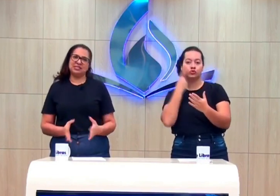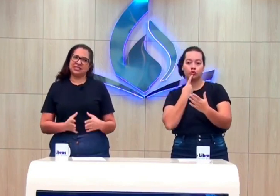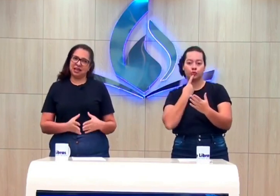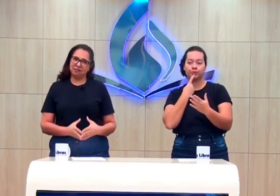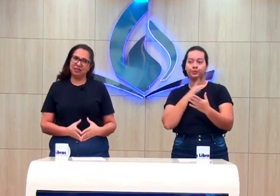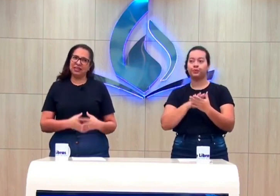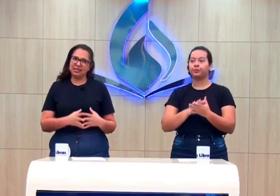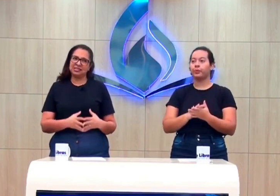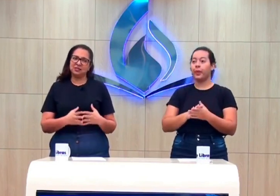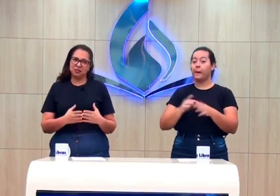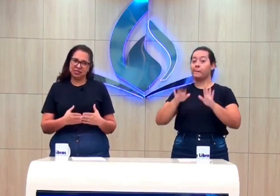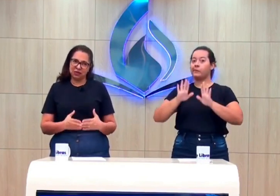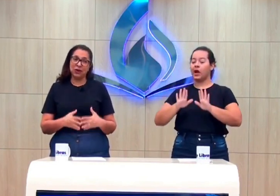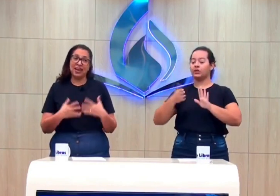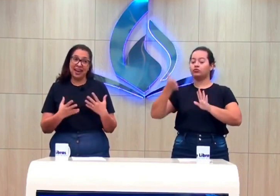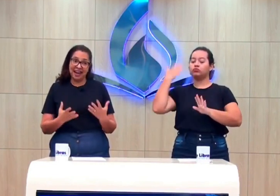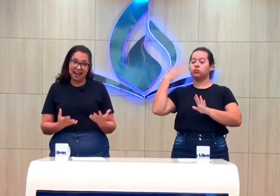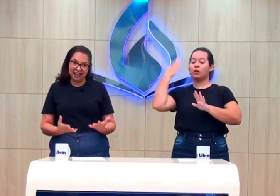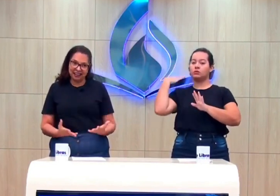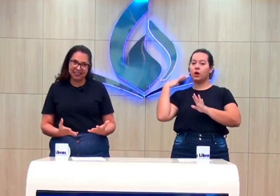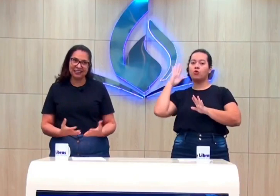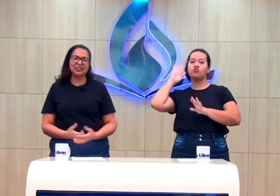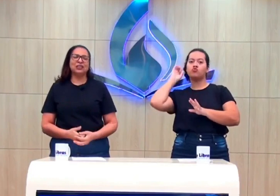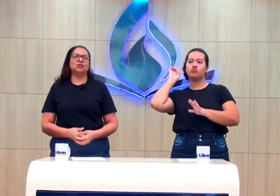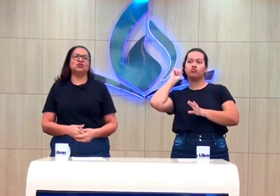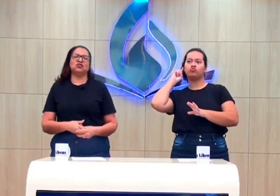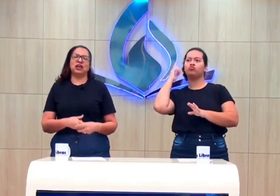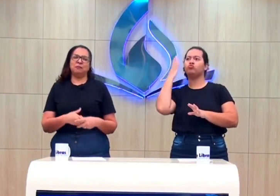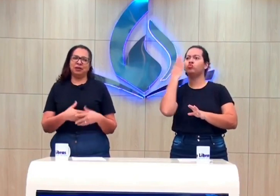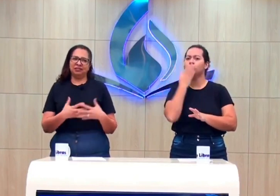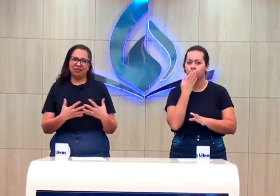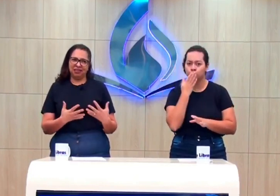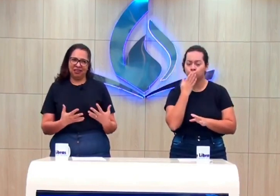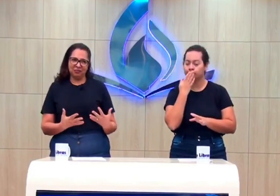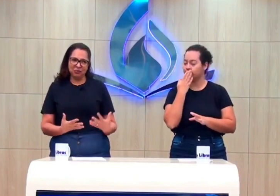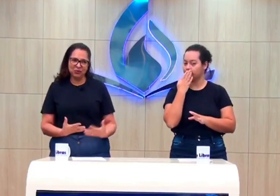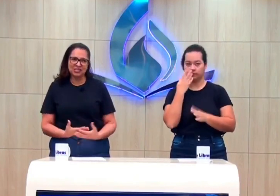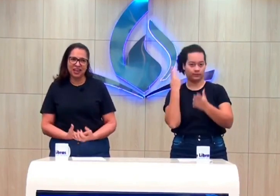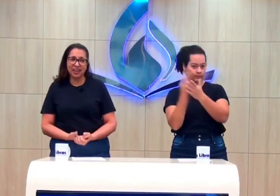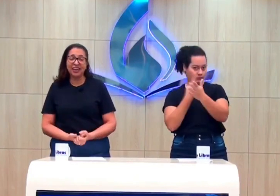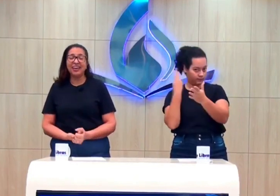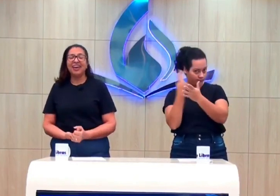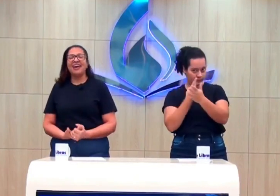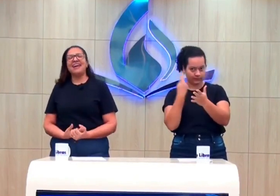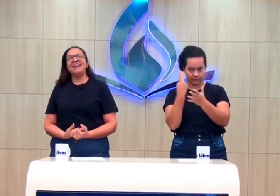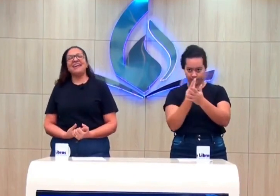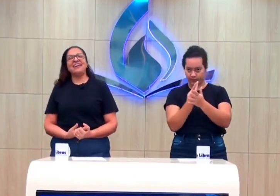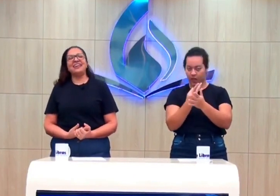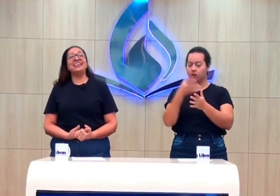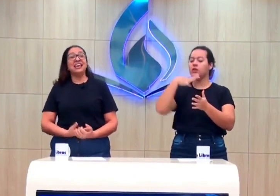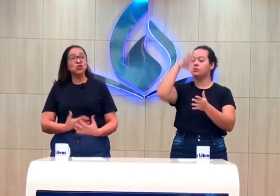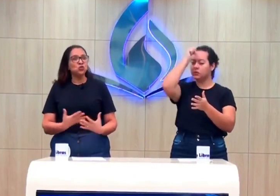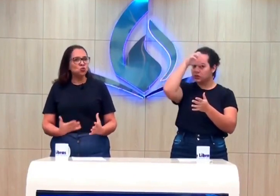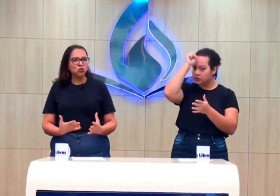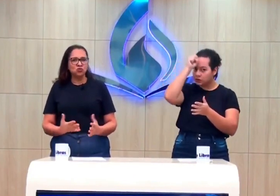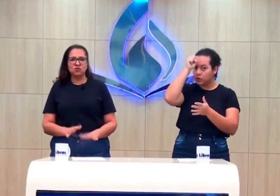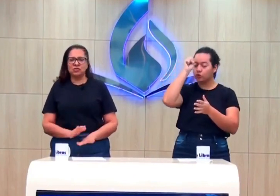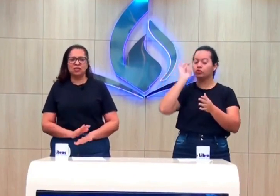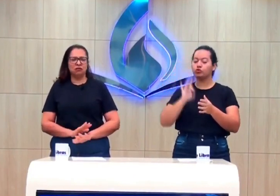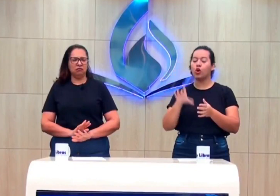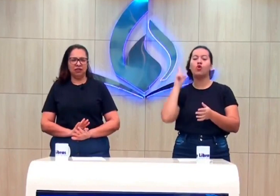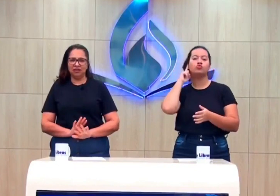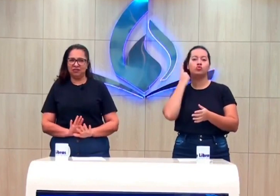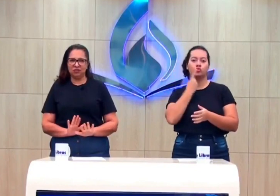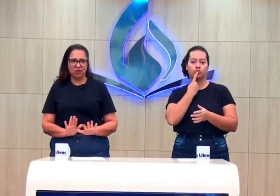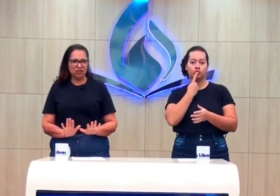surdo-mudo. Vocês sabem que essa expressão é errada. Nós já aprendemos, né, que é surdo.